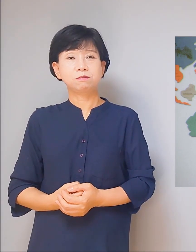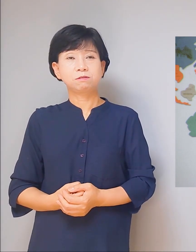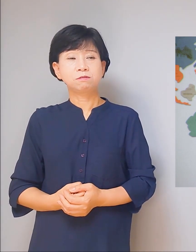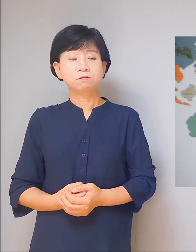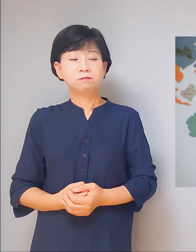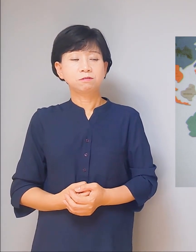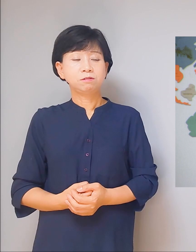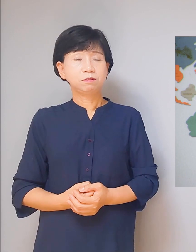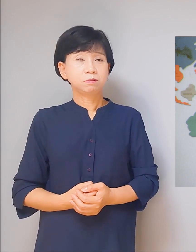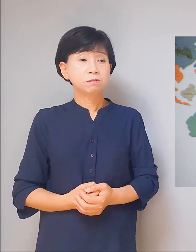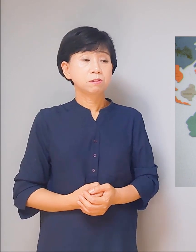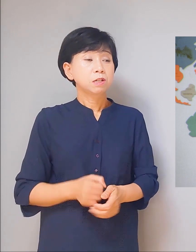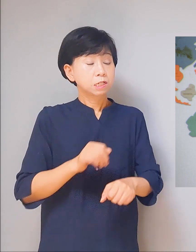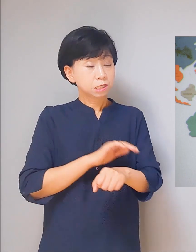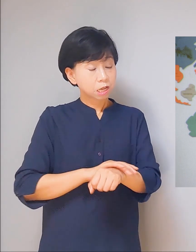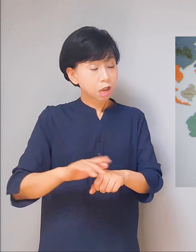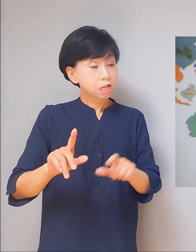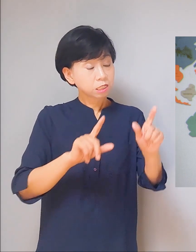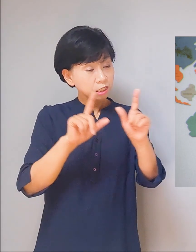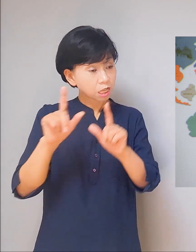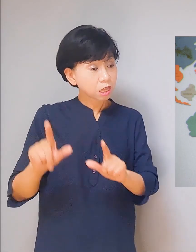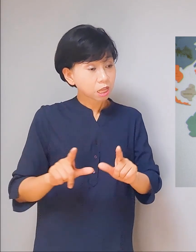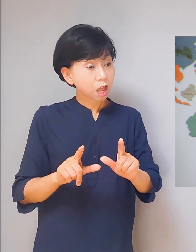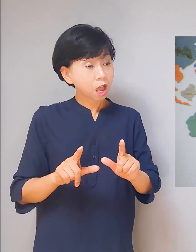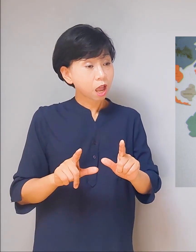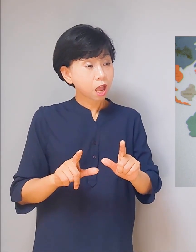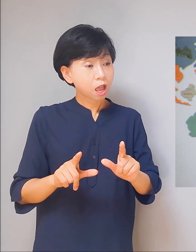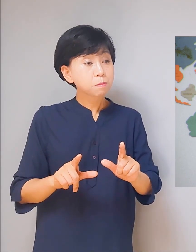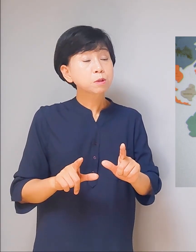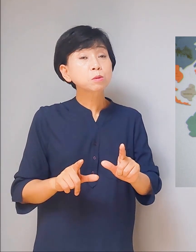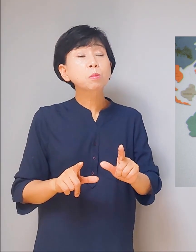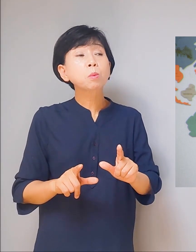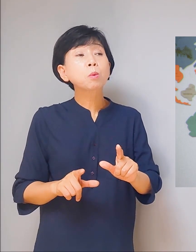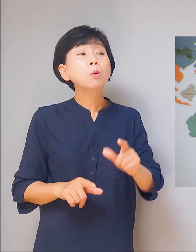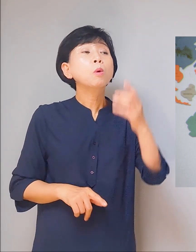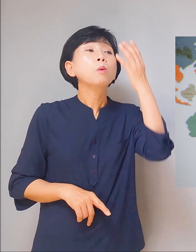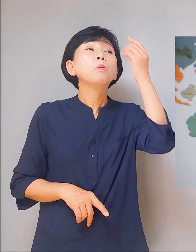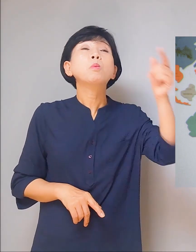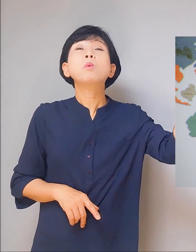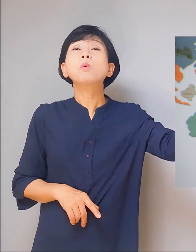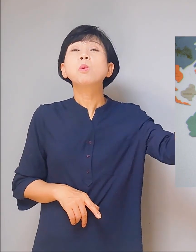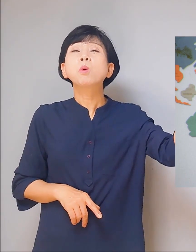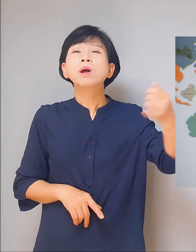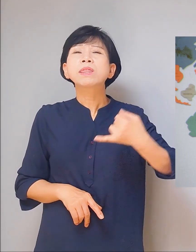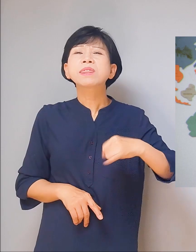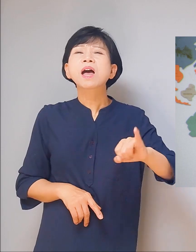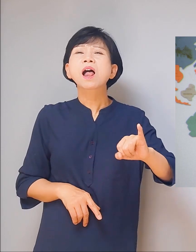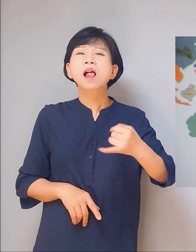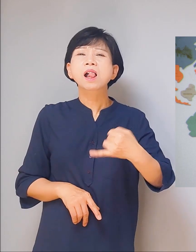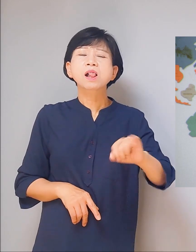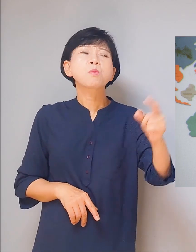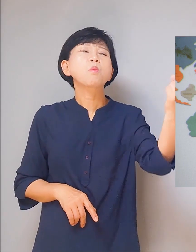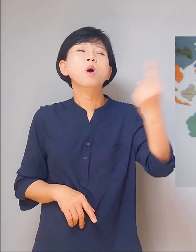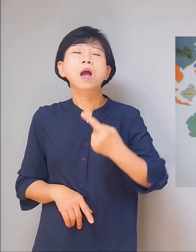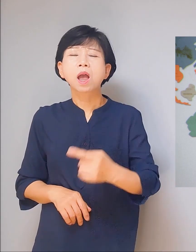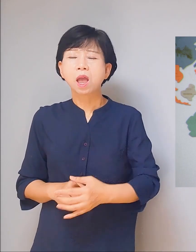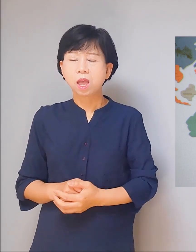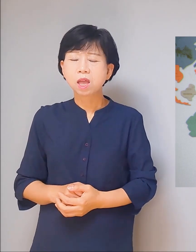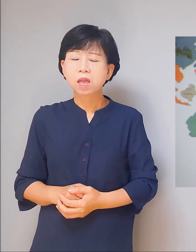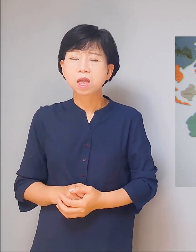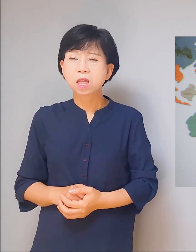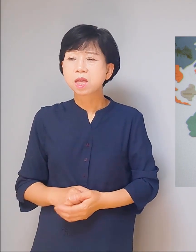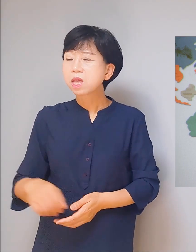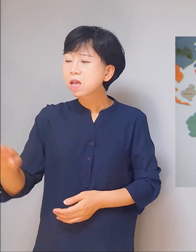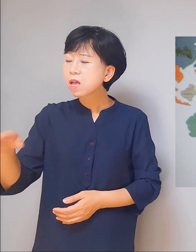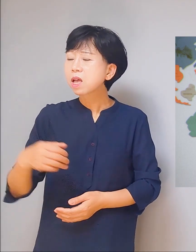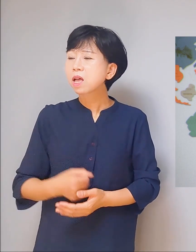목자들은 라반이 잘 지내고 있다고 이야기하면서 저기 보니까 그 라반의 딸 라헬이 오는 거죠. 봐라. 야곱